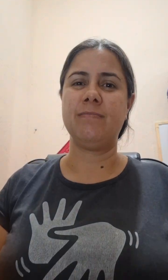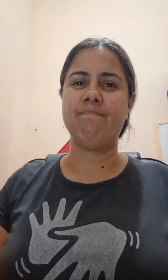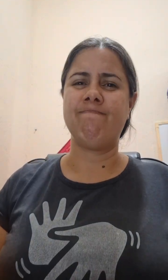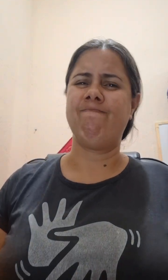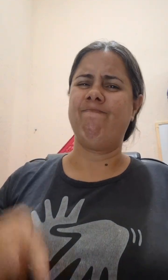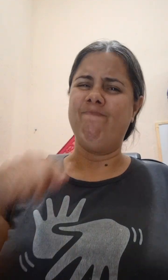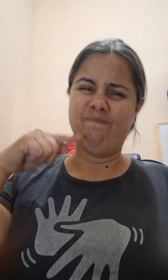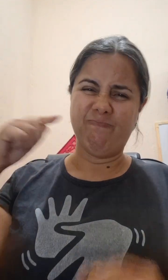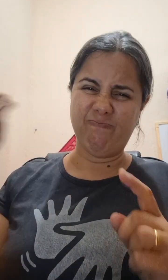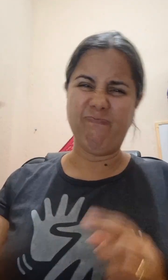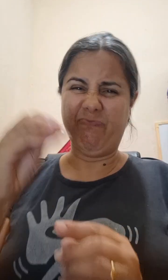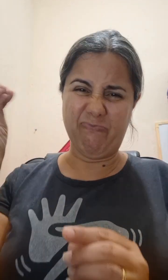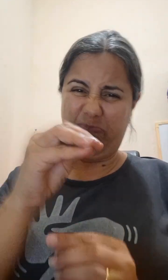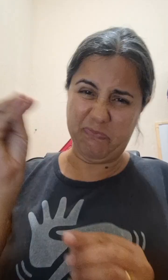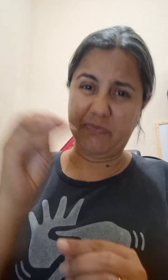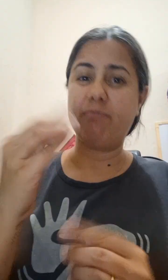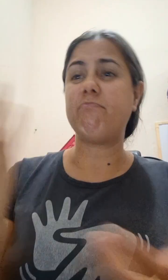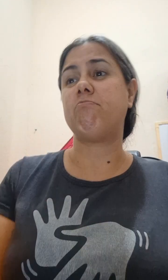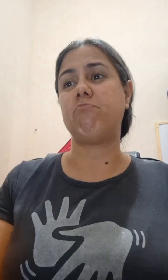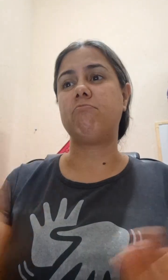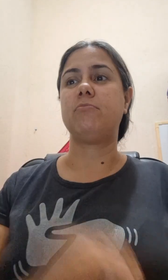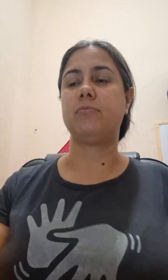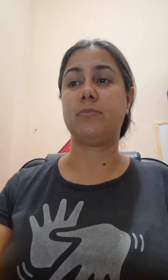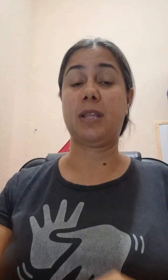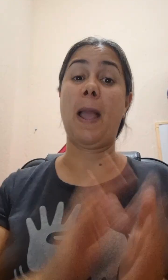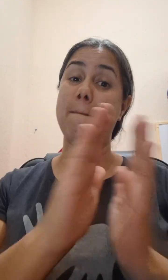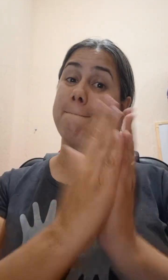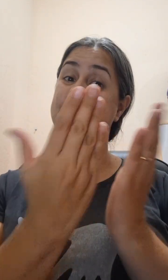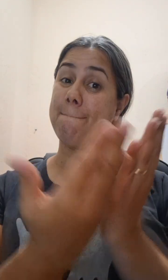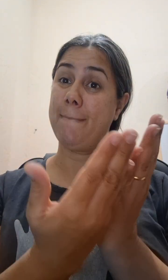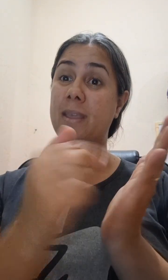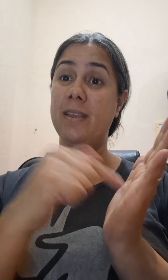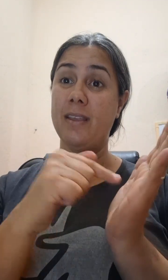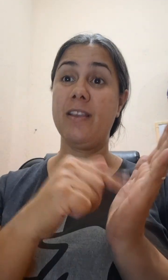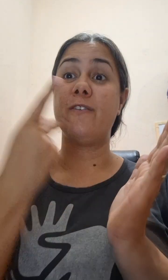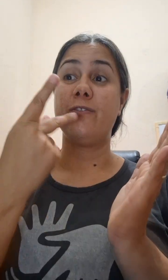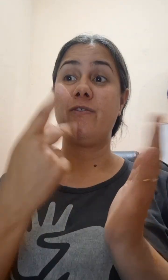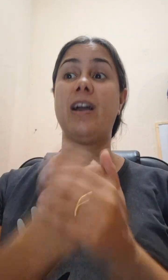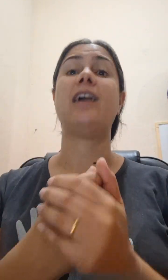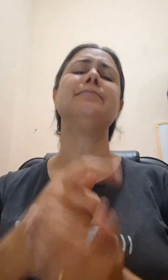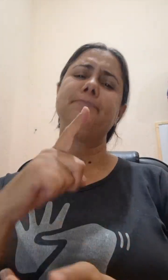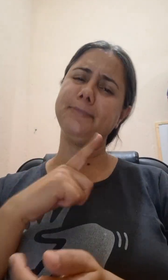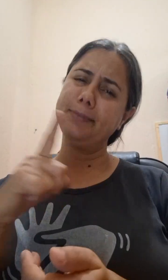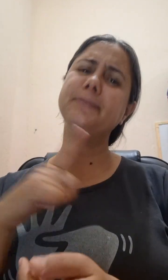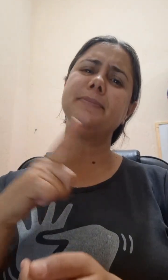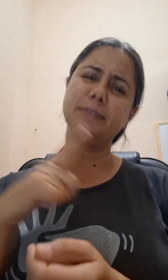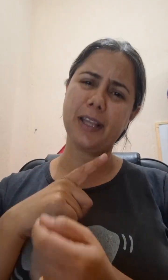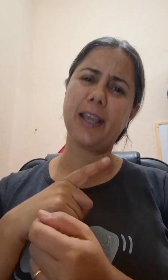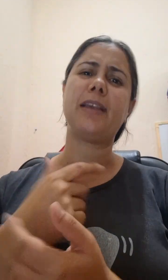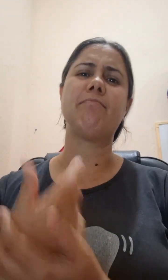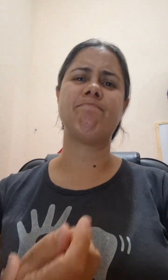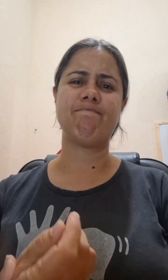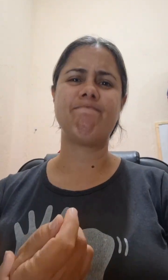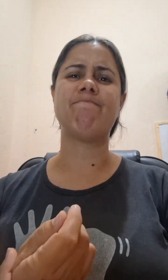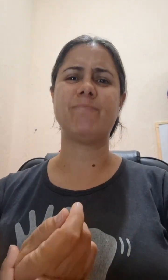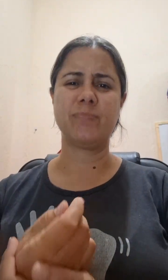reclamação. Ou uma mágoa, uma acusação. A Bíblia fala que